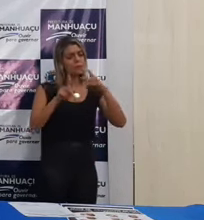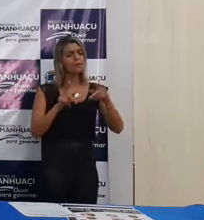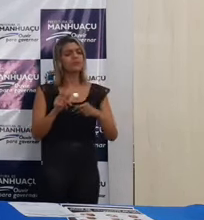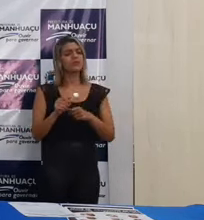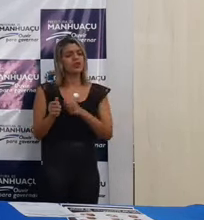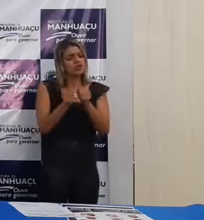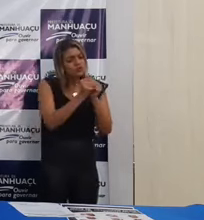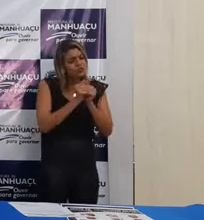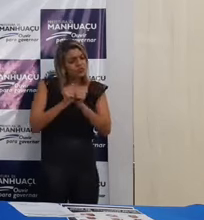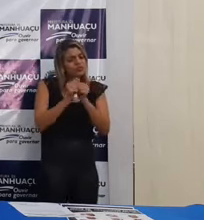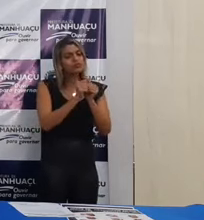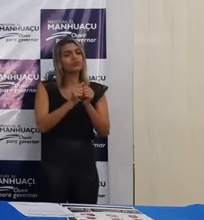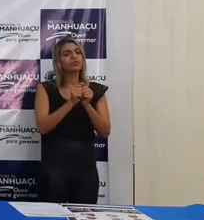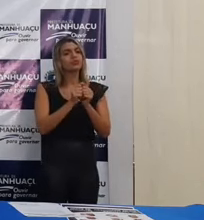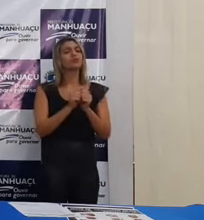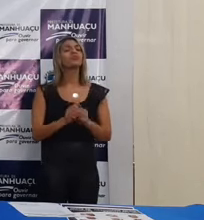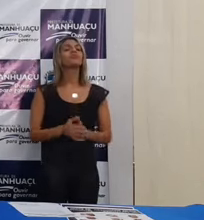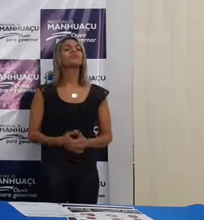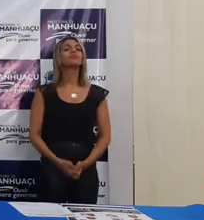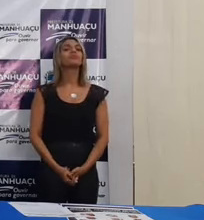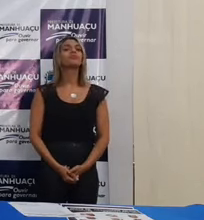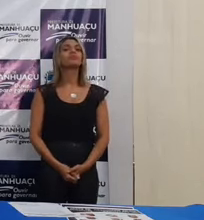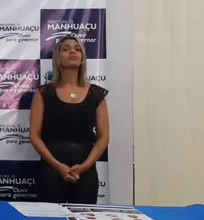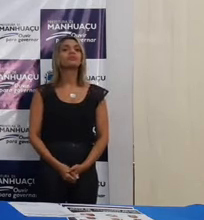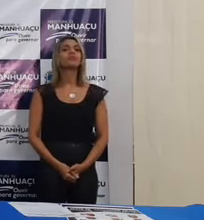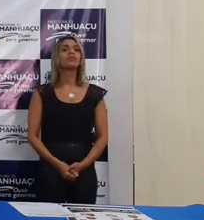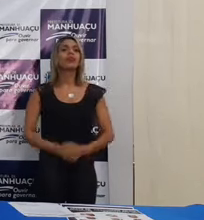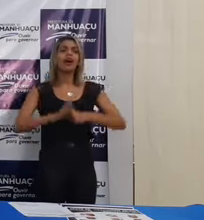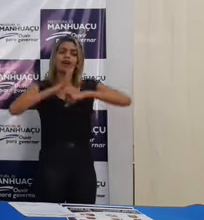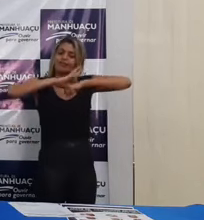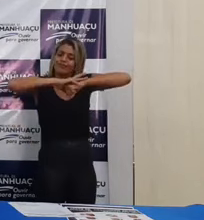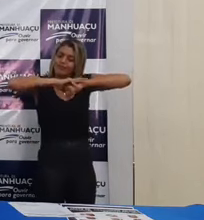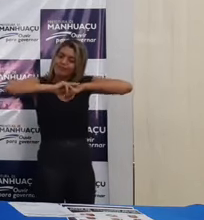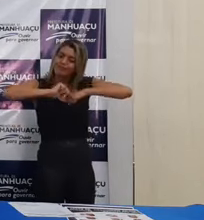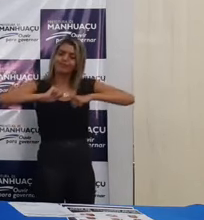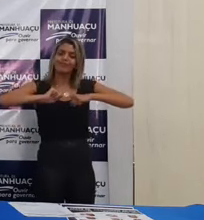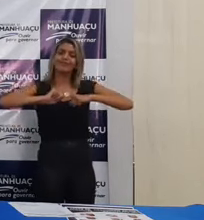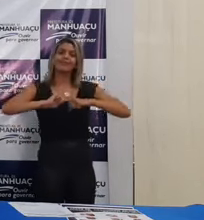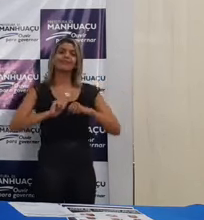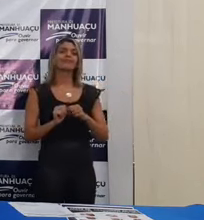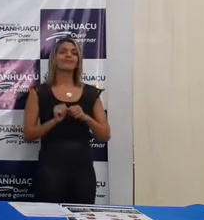envolvidos, porque se todos envolverem, a gente melhora essa situação.